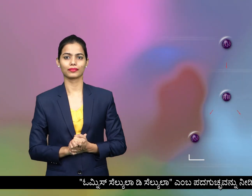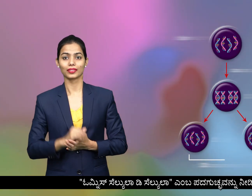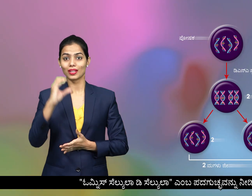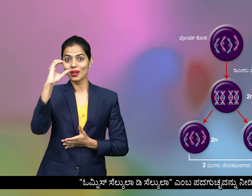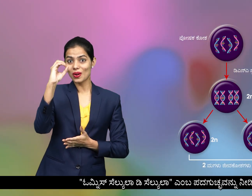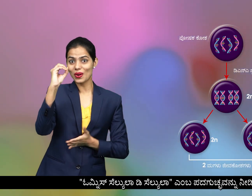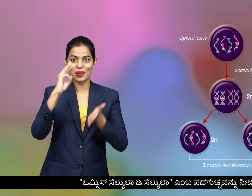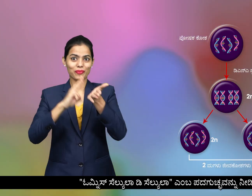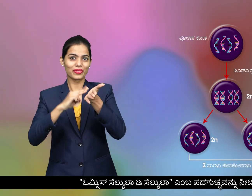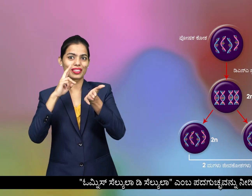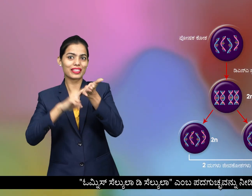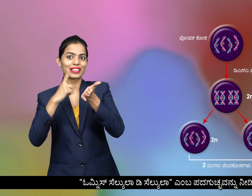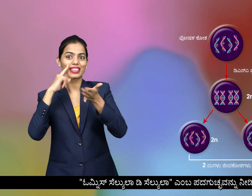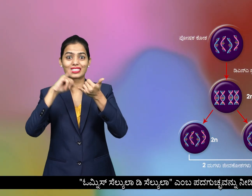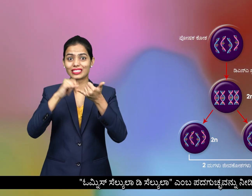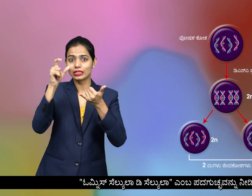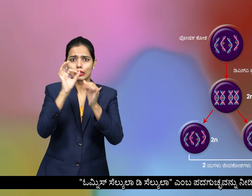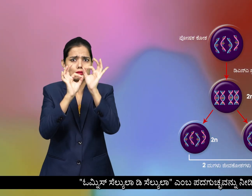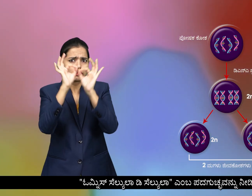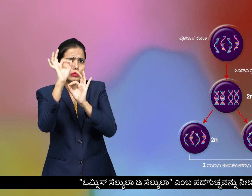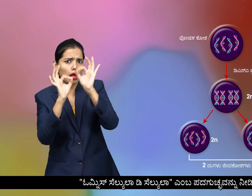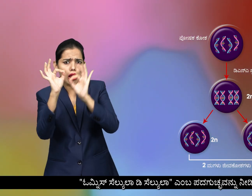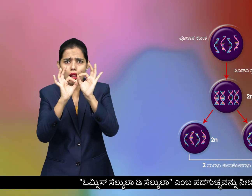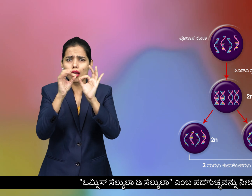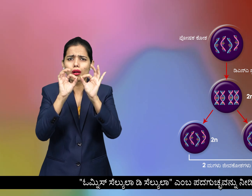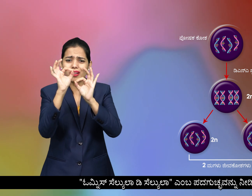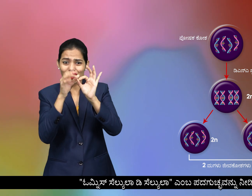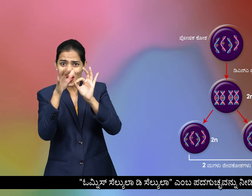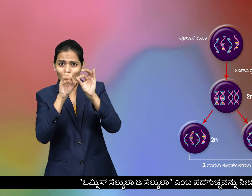ಓಮ್ನಿಸ್ ಸೆಲ್ಯುಲಾ ಡಿ ಸೆಲ್ಯುಲಾ ಎಂಬ ಪದಗುಚ್ಛವನ್ನ ನೀಡಿದರು.